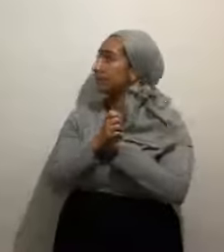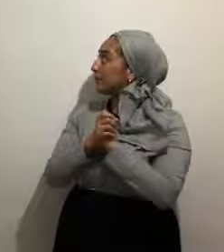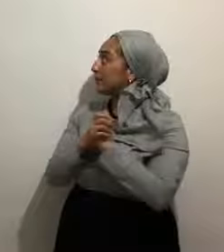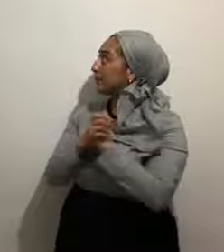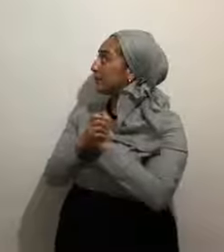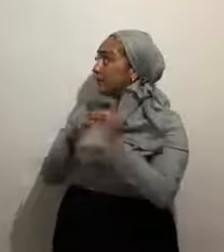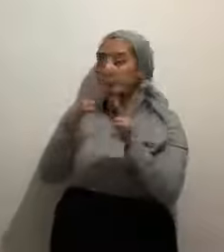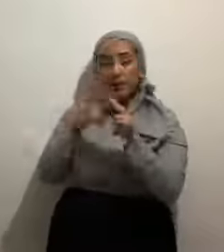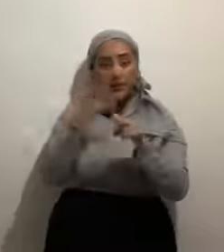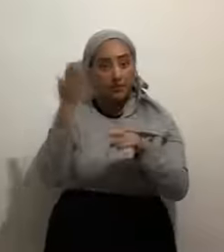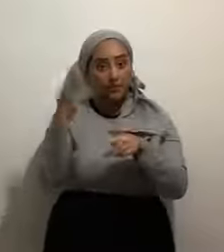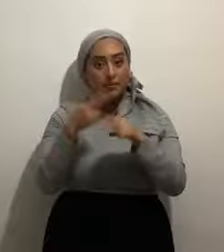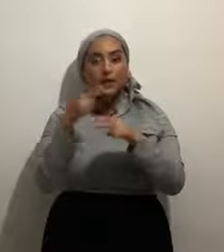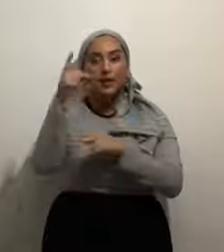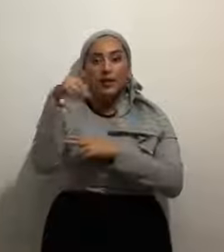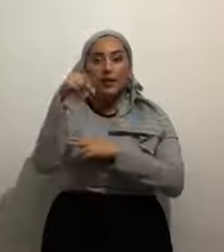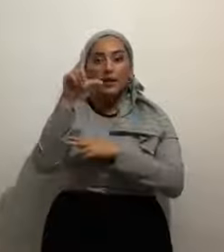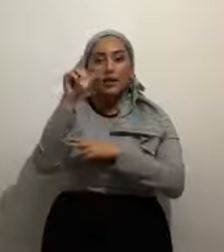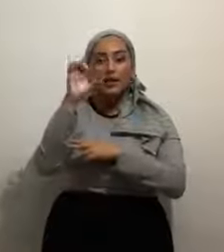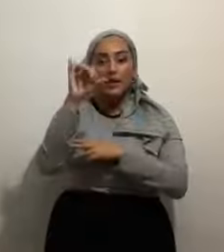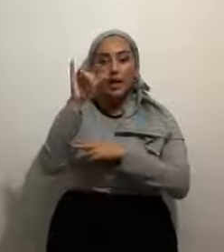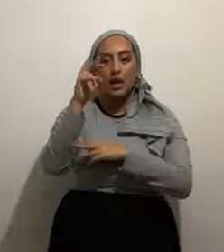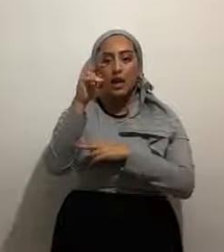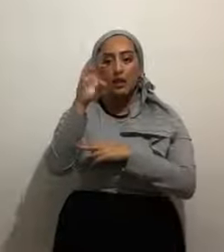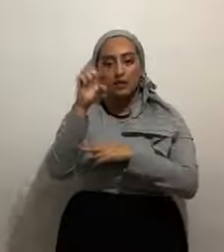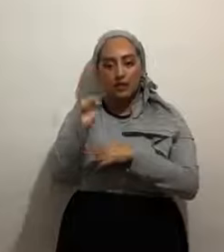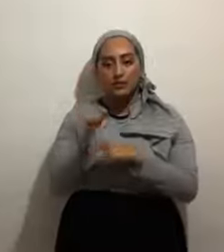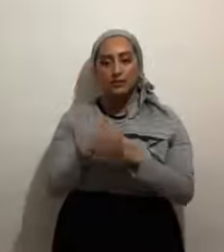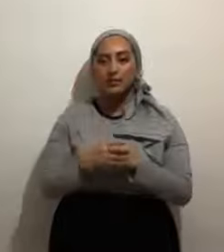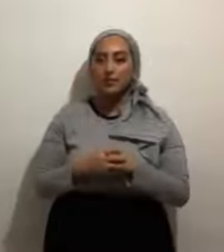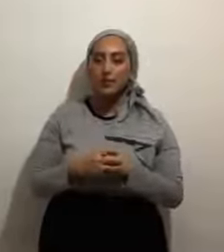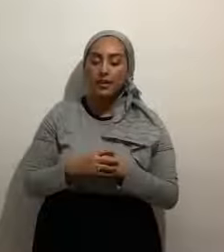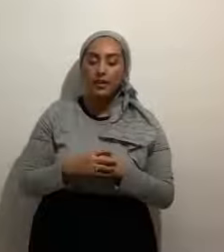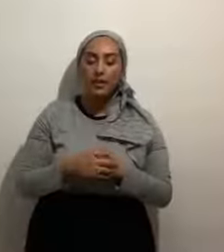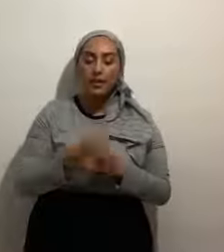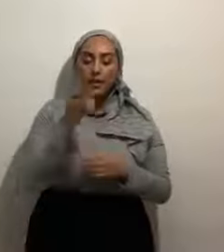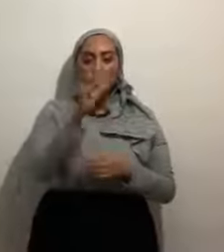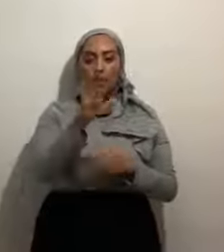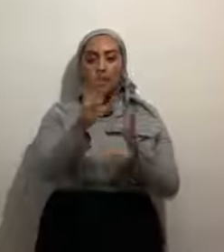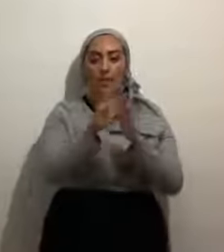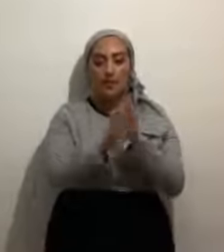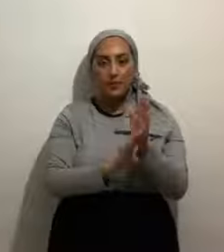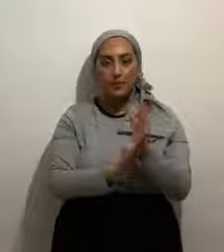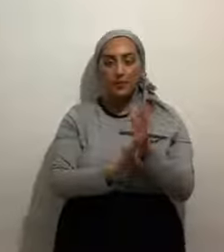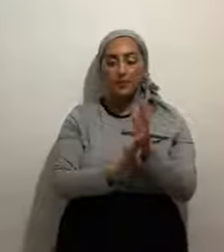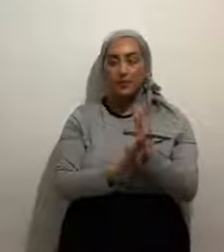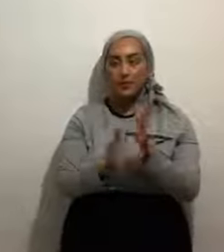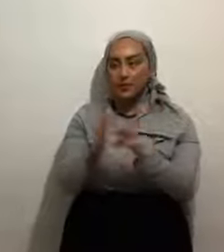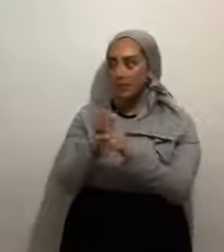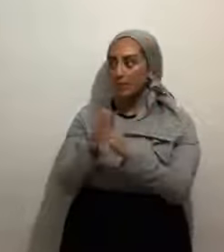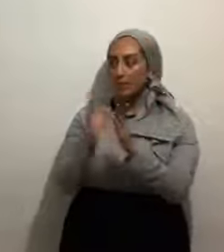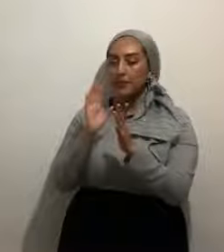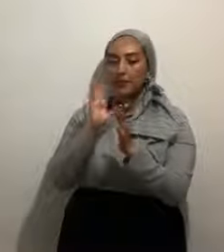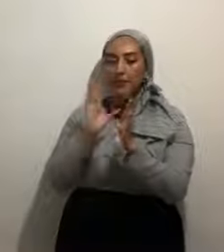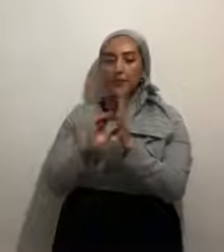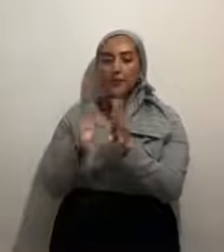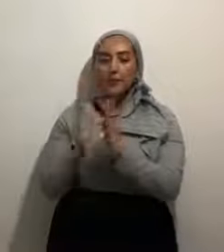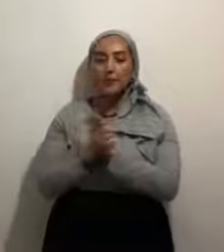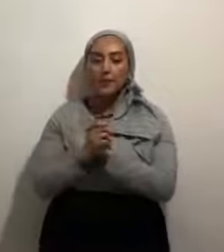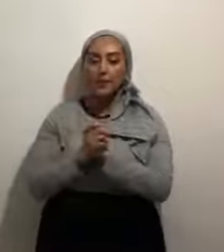Las Pléyades. Aquí lo dice en Job. Ve tu Biblia ahorita, no quites la diapositiva, ve. Ve tu